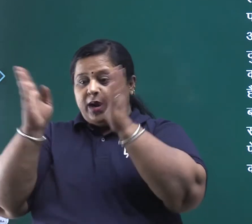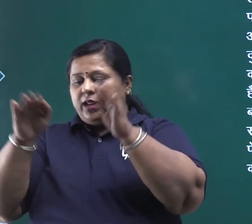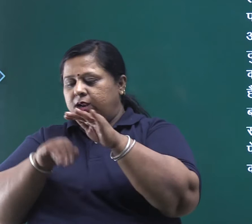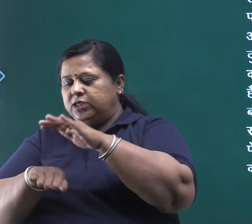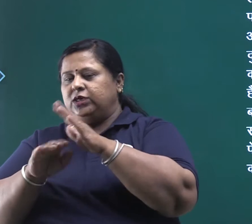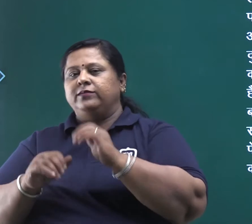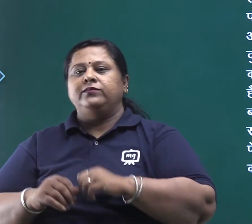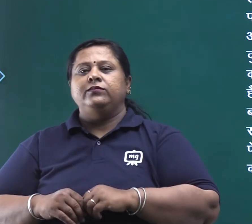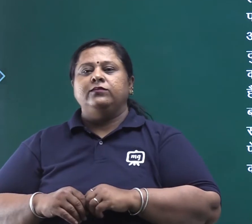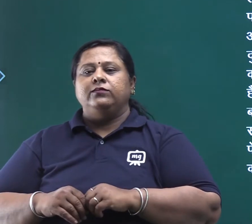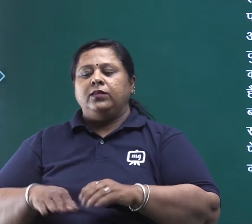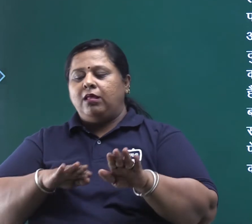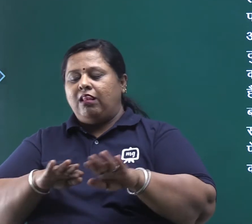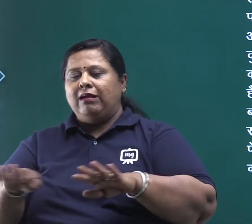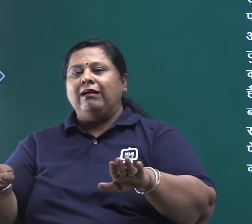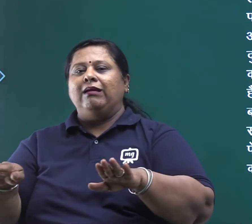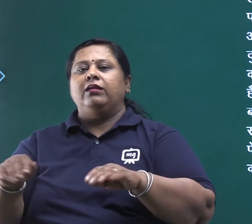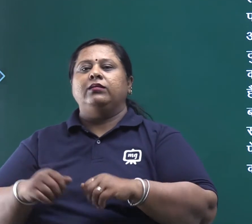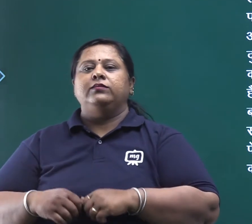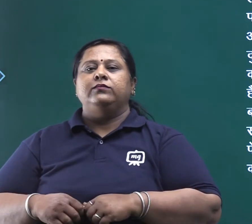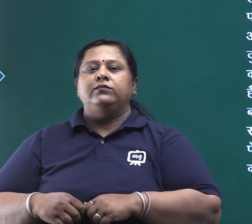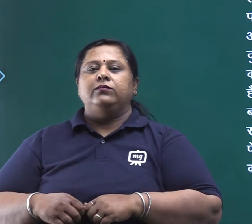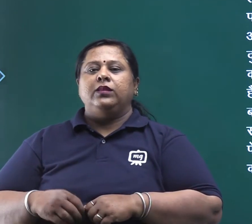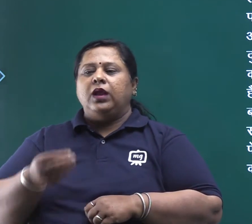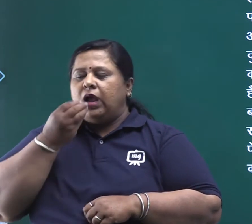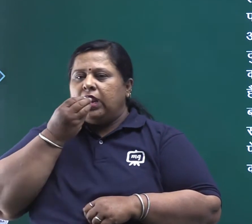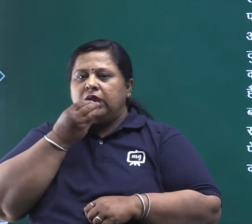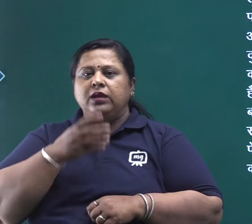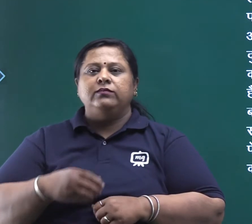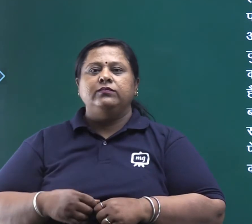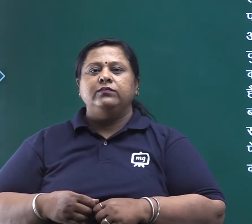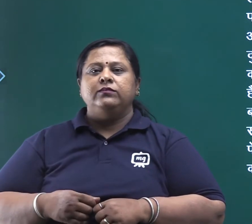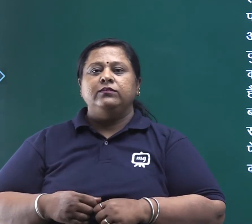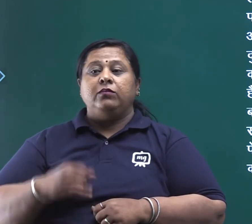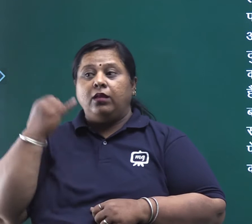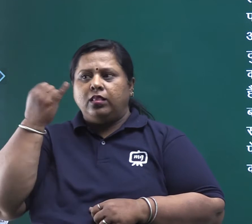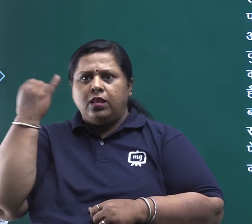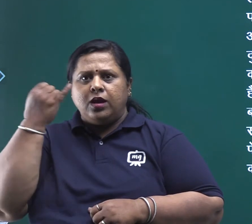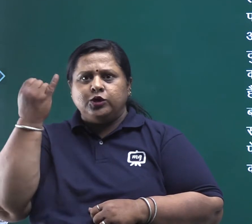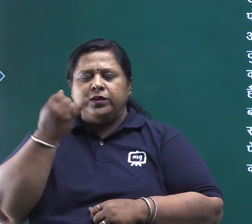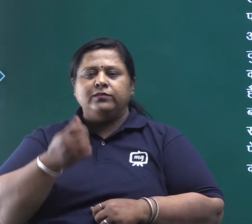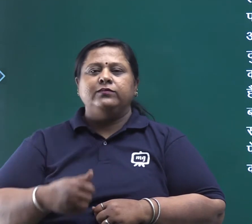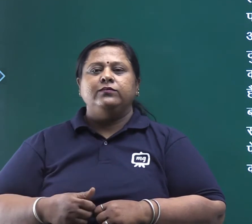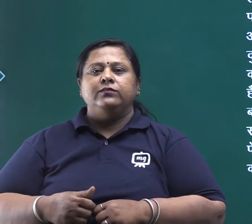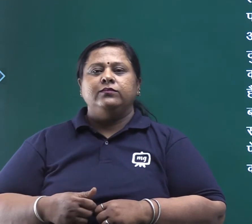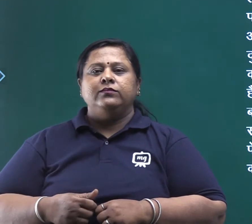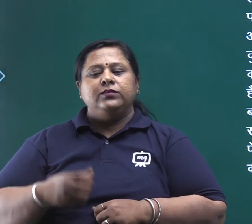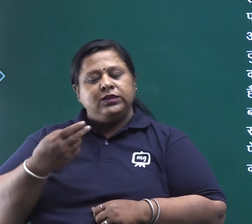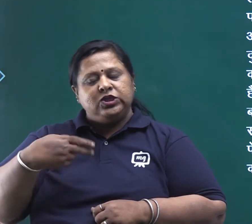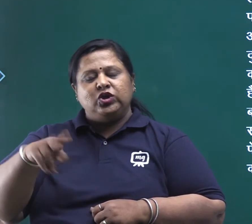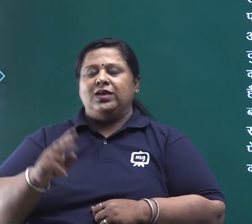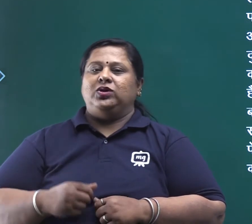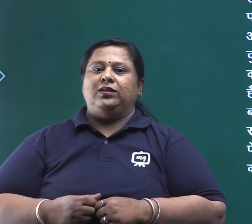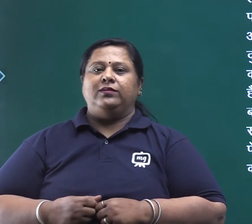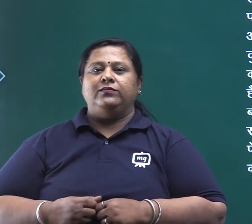नीचे लिटाकर खाने की तलाश में चला